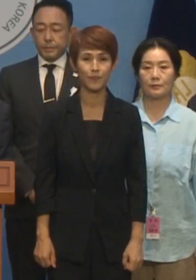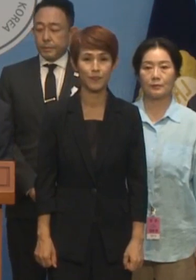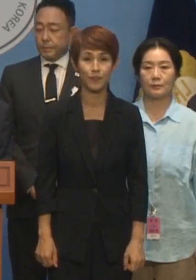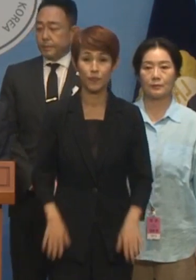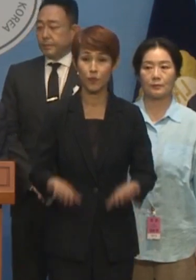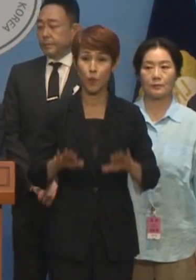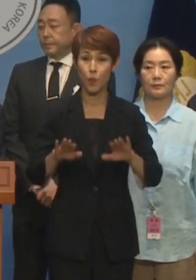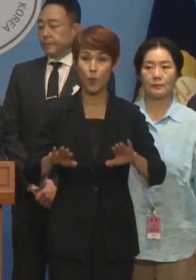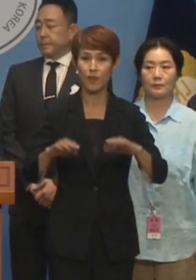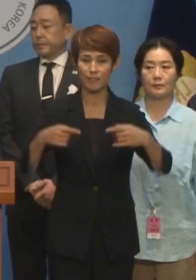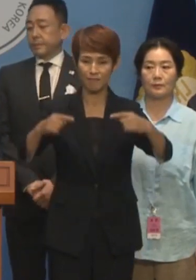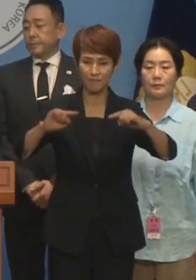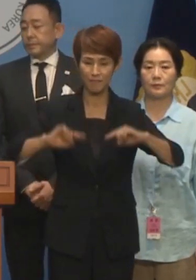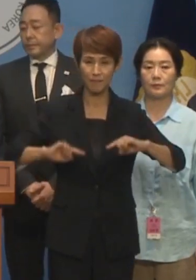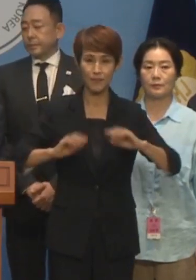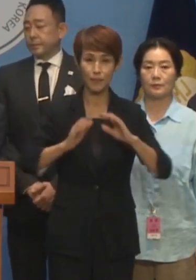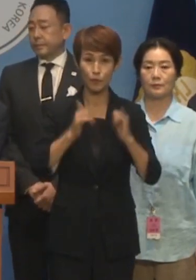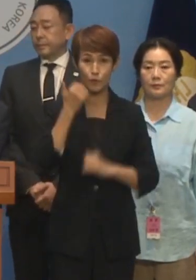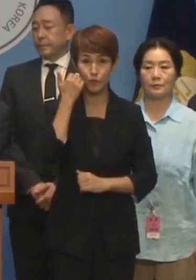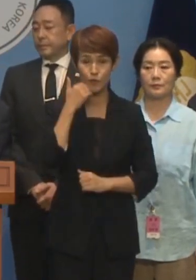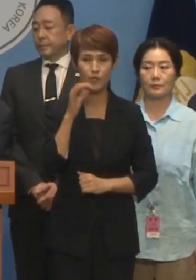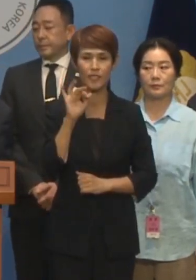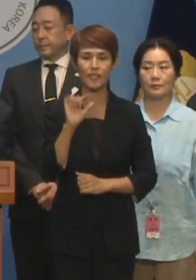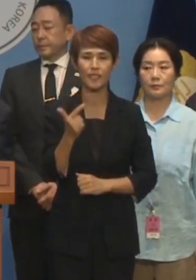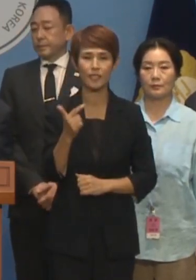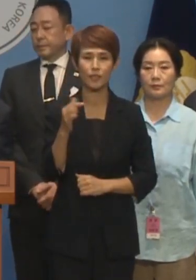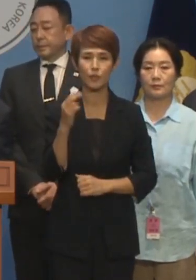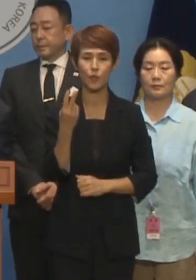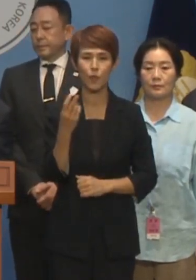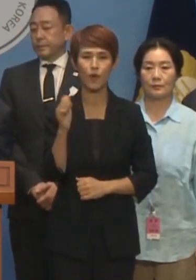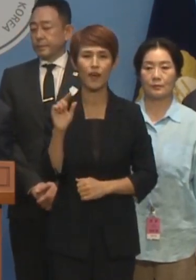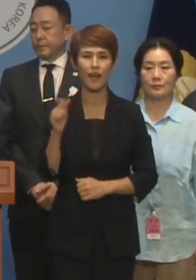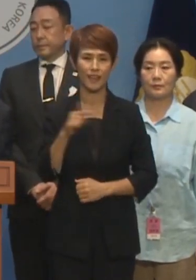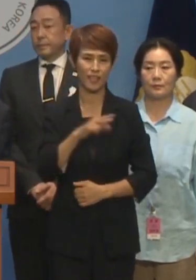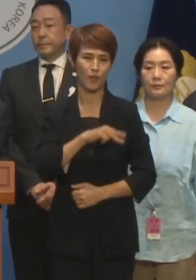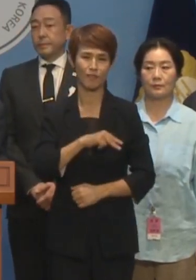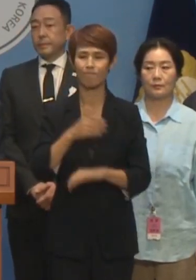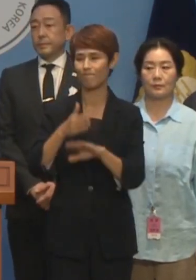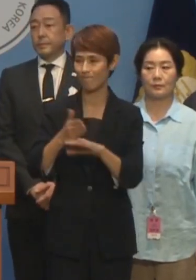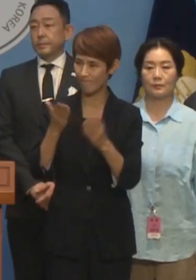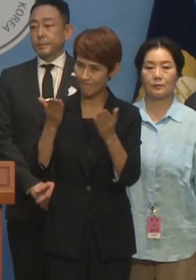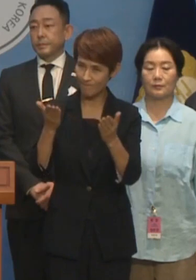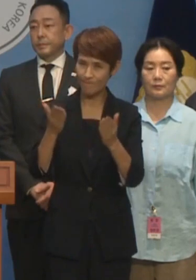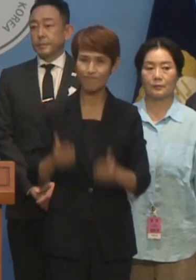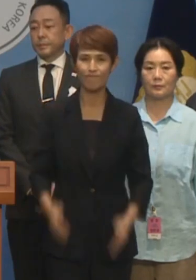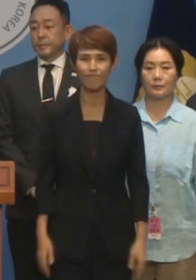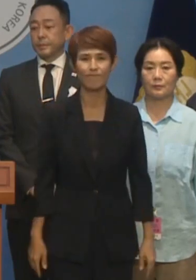이 자리를 같이 해주신 우리 이뇨한 국회의원님께 감사드립니다.